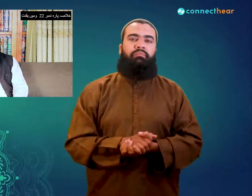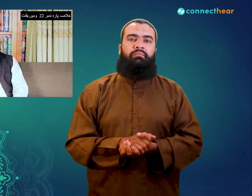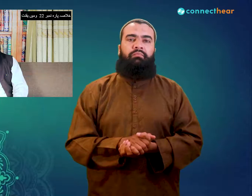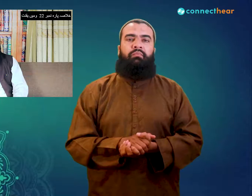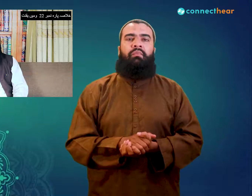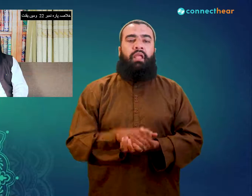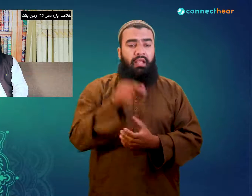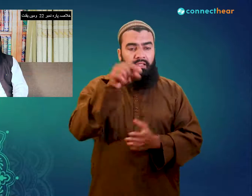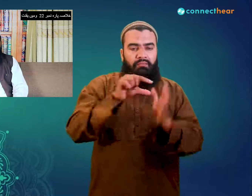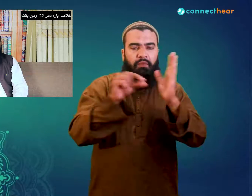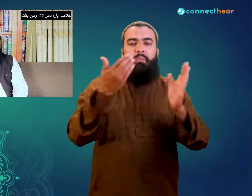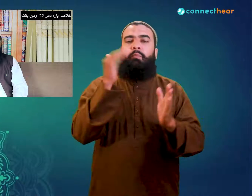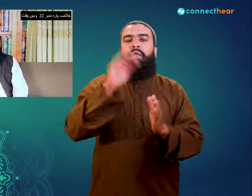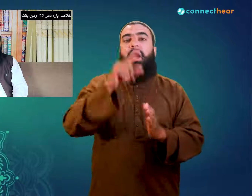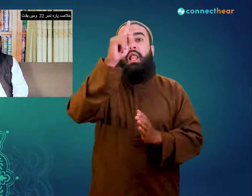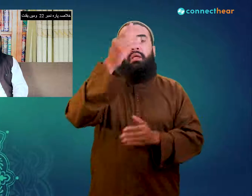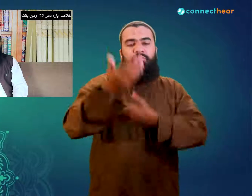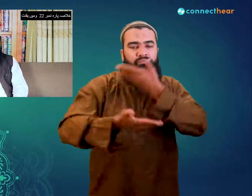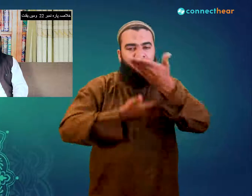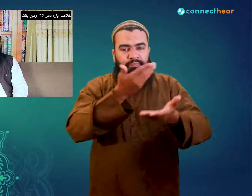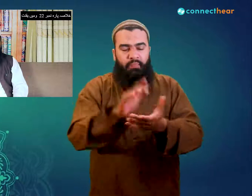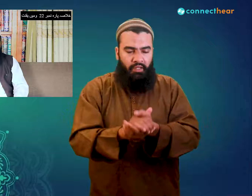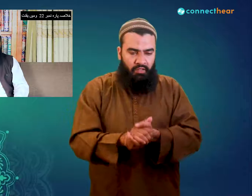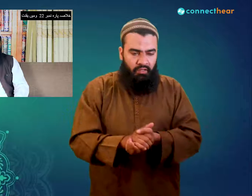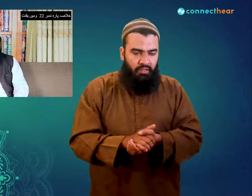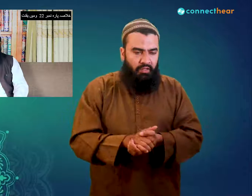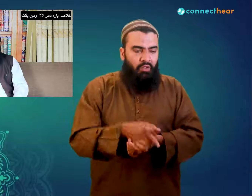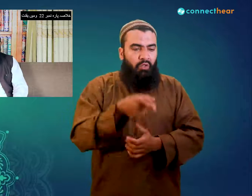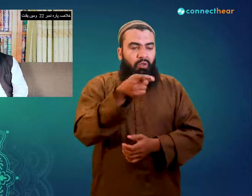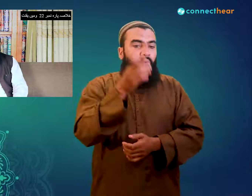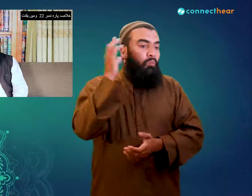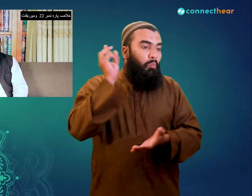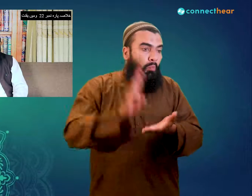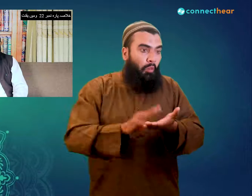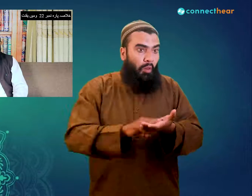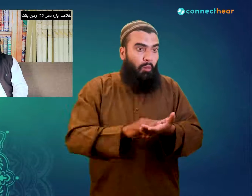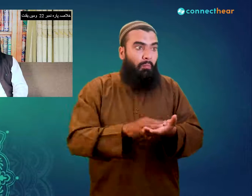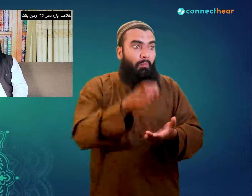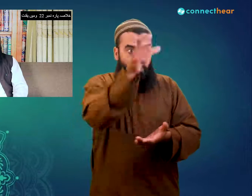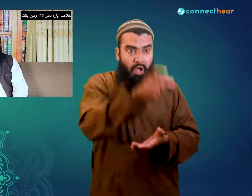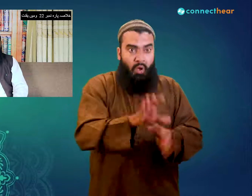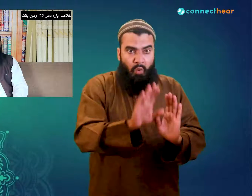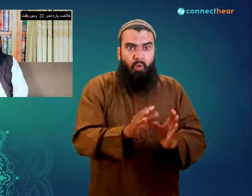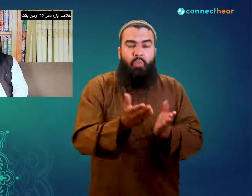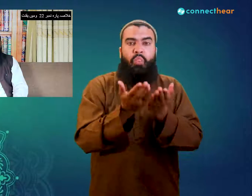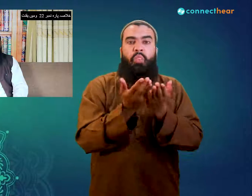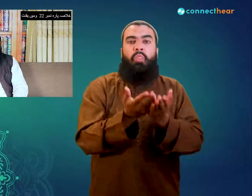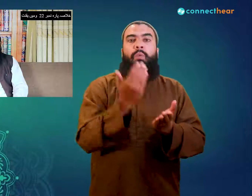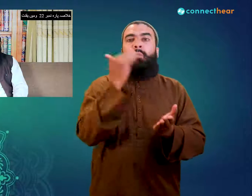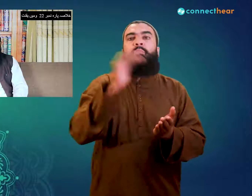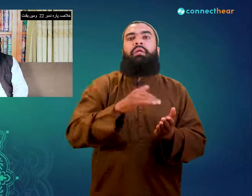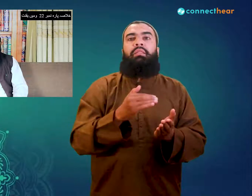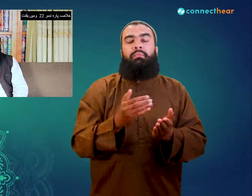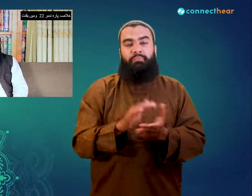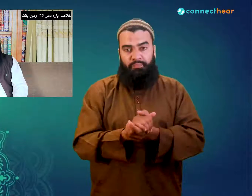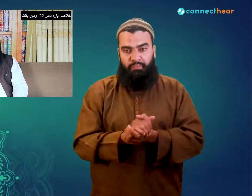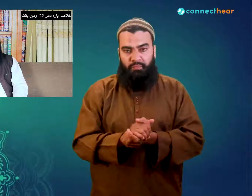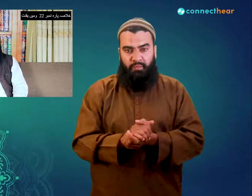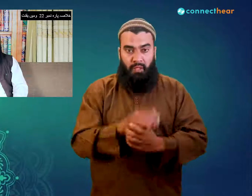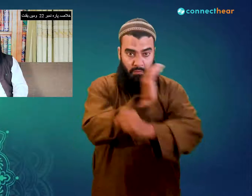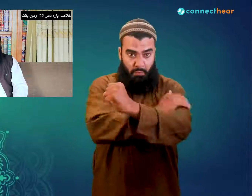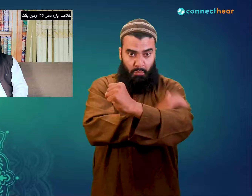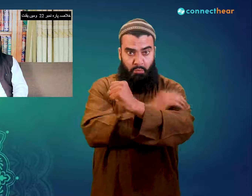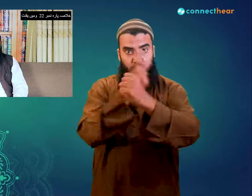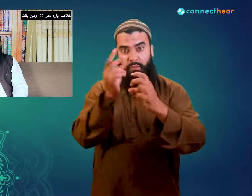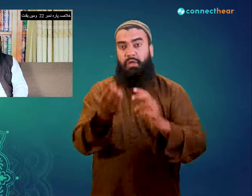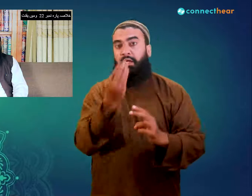اس آیت میں اللہ تعالیٰ سے عزت اور قوت، مدد و نصرت حاصل کرنے کا طریقہ بتایا گیا ہے، اور